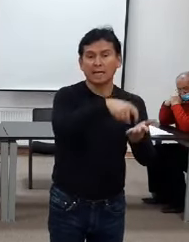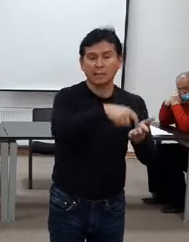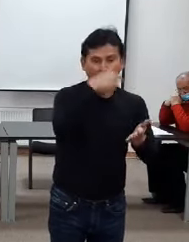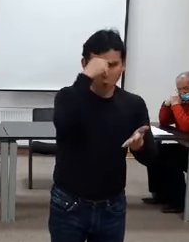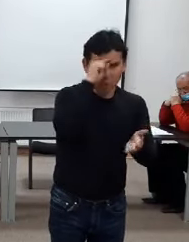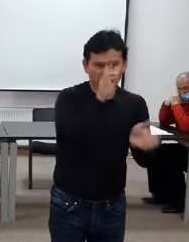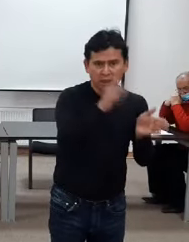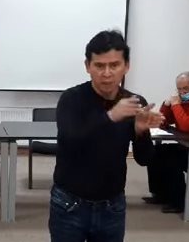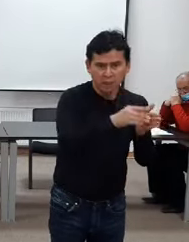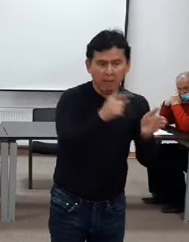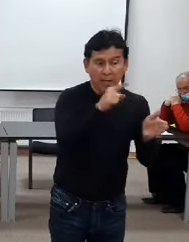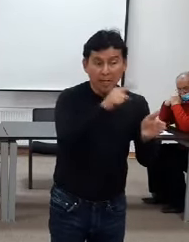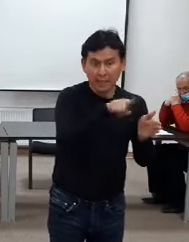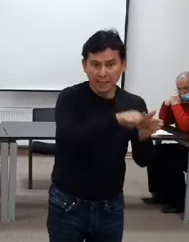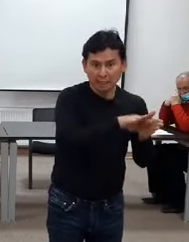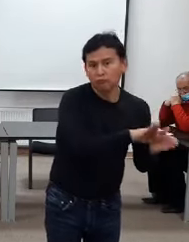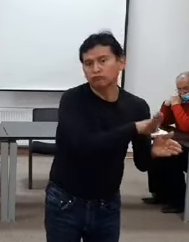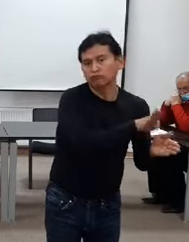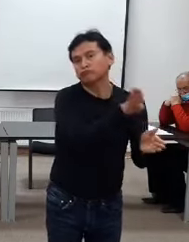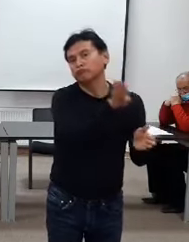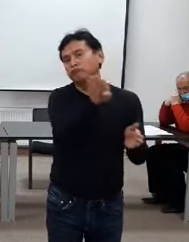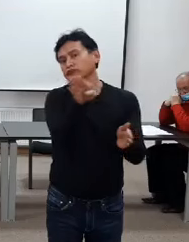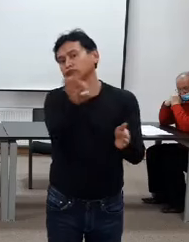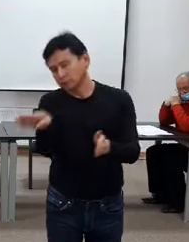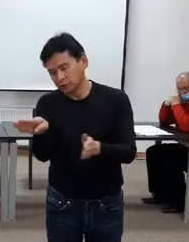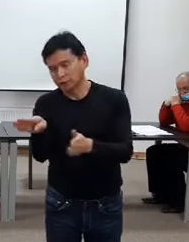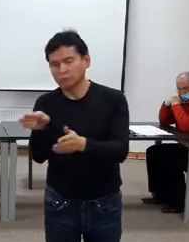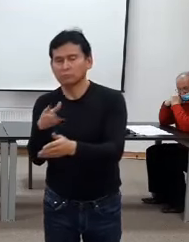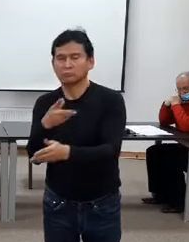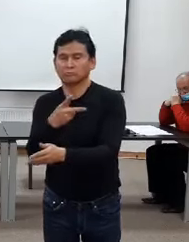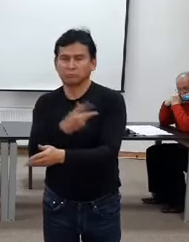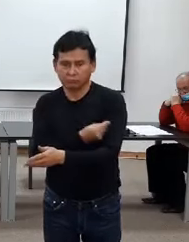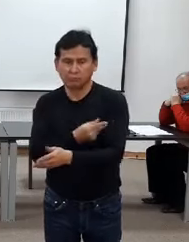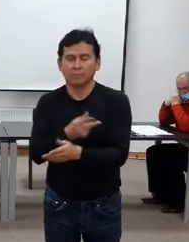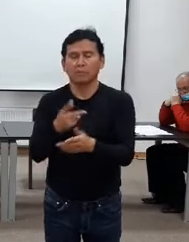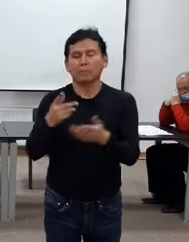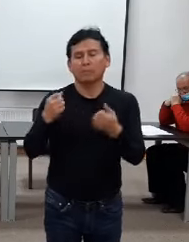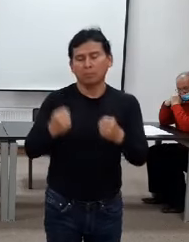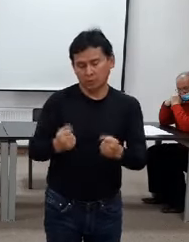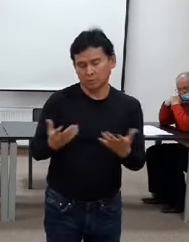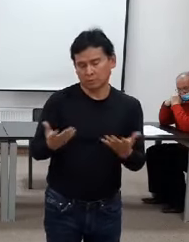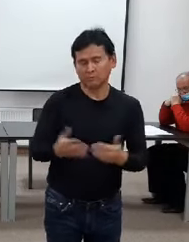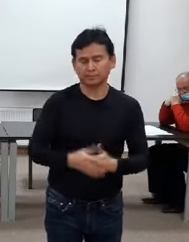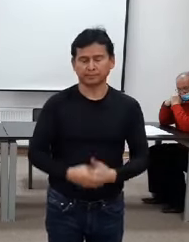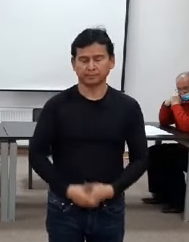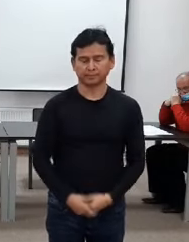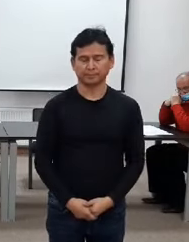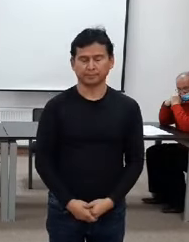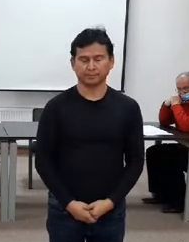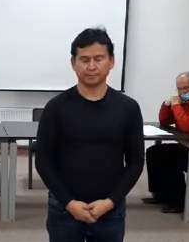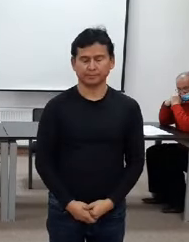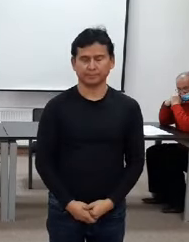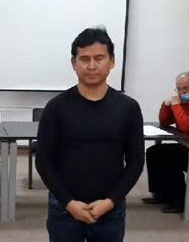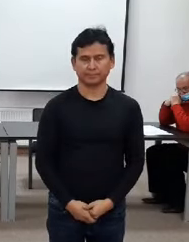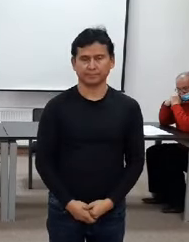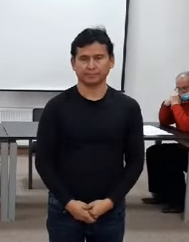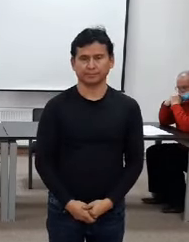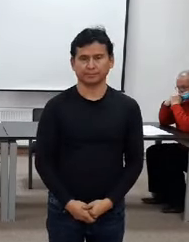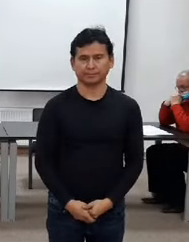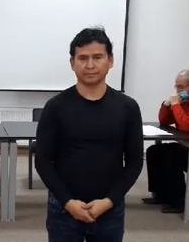la posta respectiva para generar o idear estrategias para poder llegar con la vacuna a este adulto